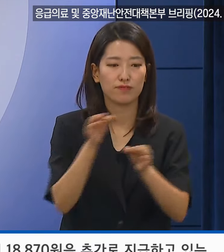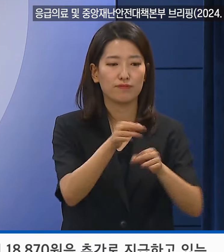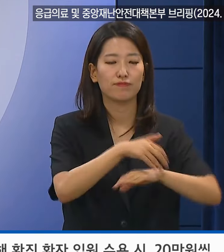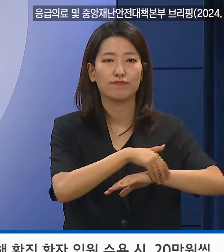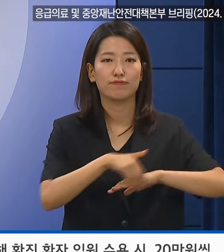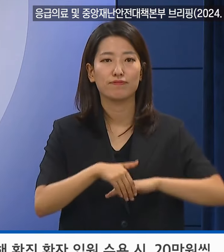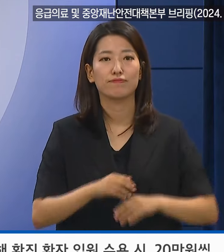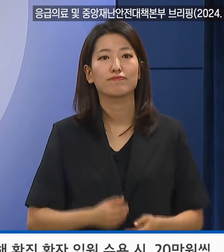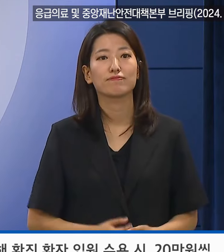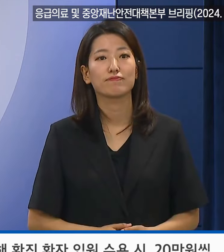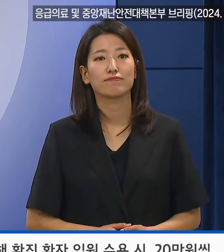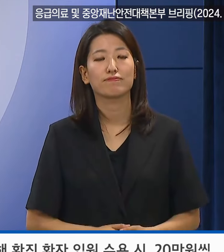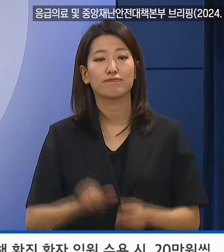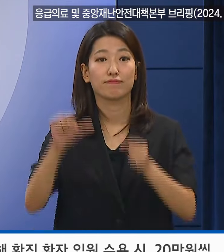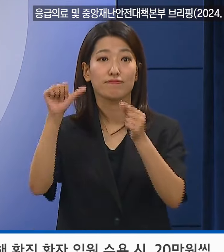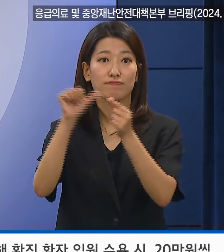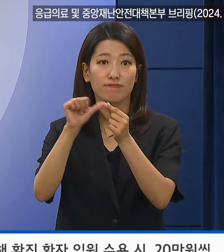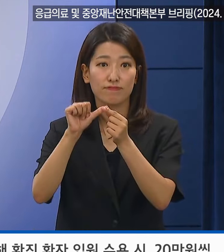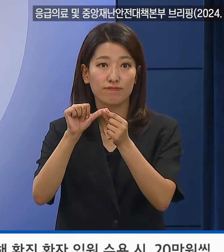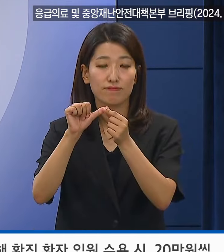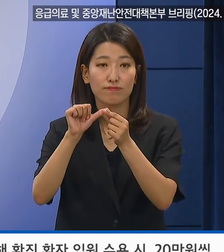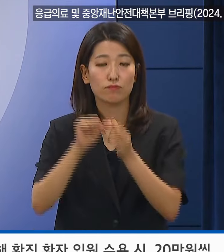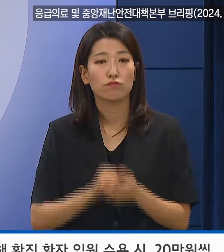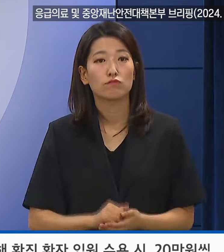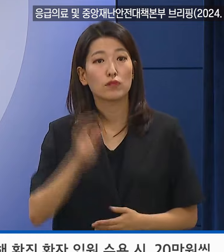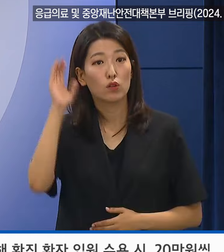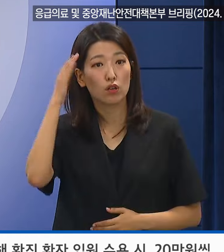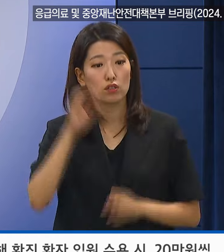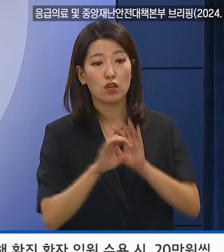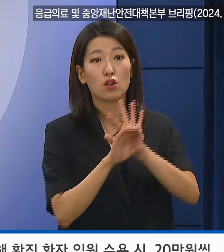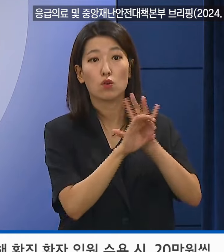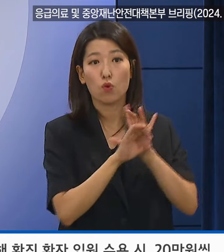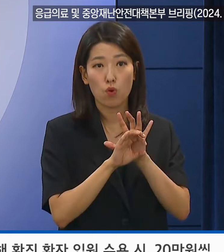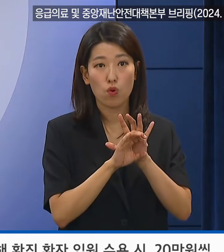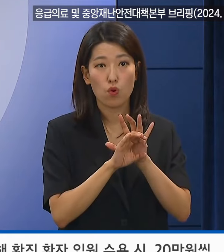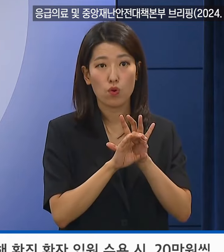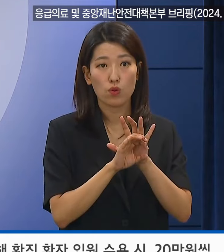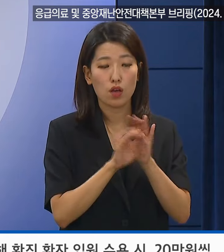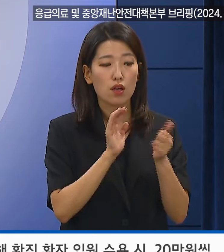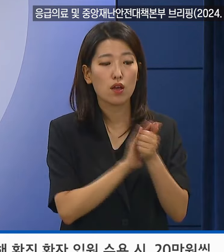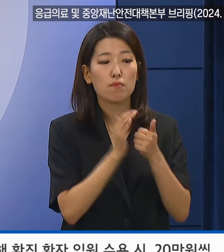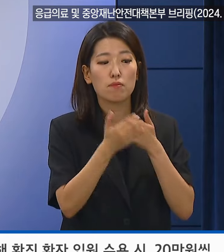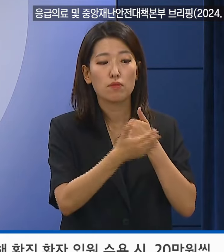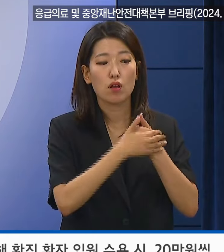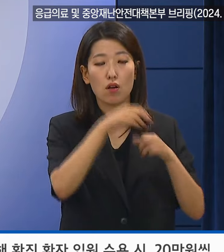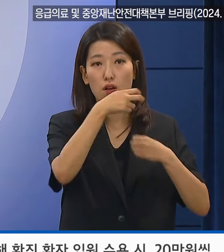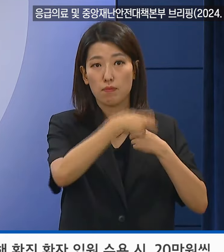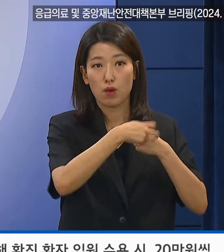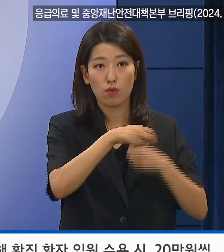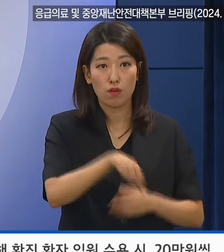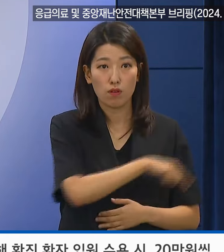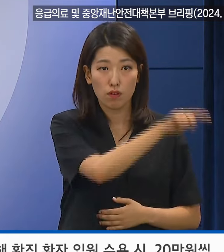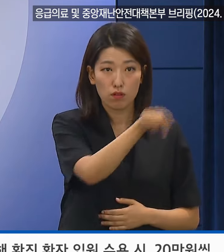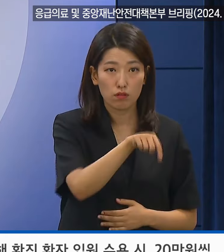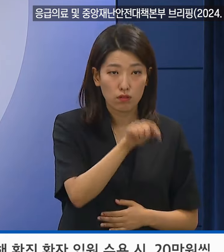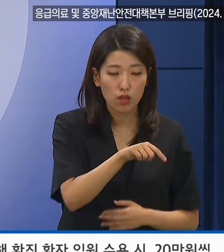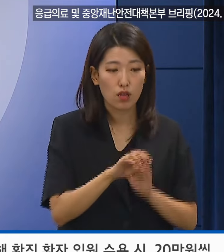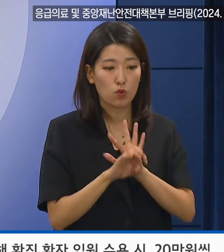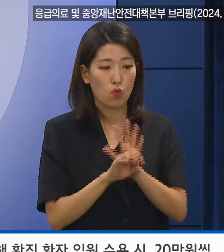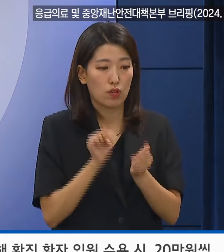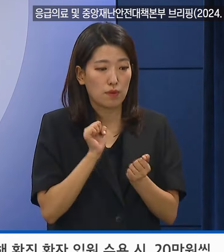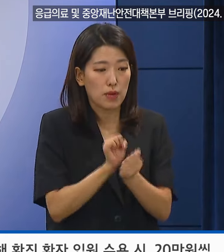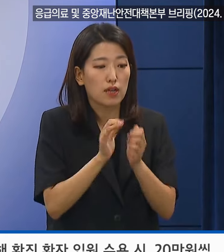가산합니다. 다섯째, 최근 지정한 코로나19 협력병원에 대해 확진 환자 입원 수용